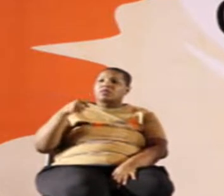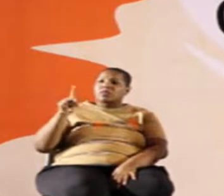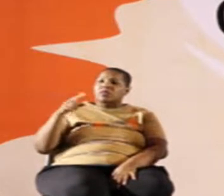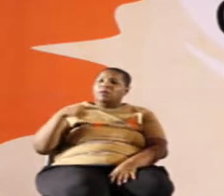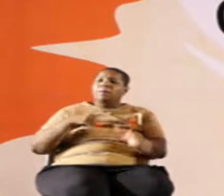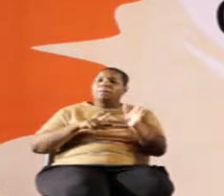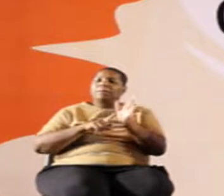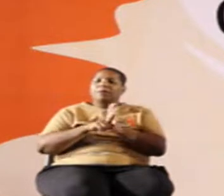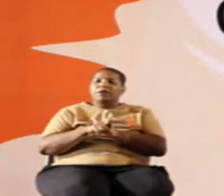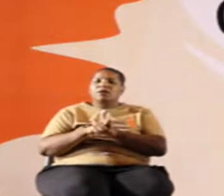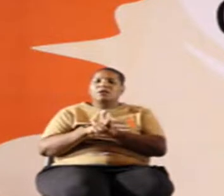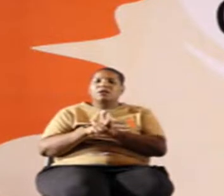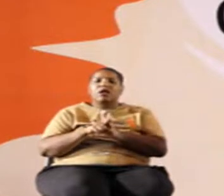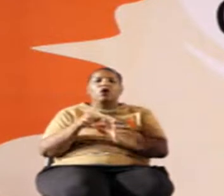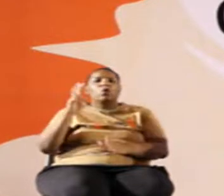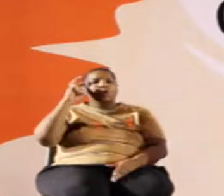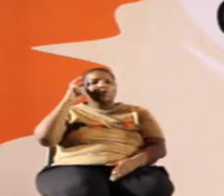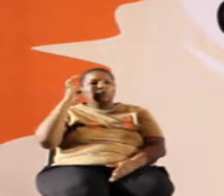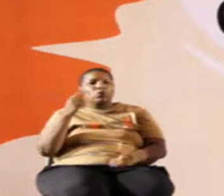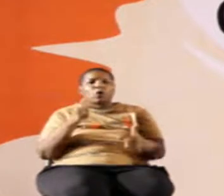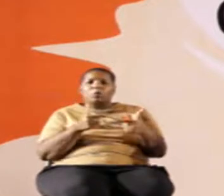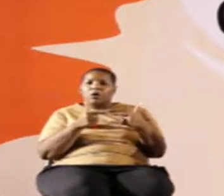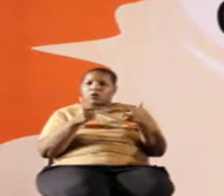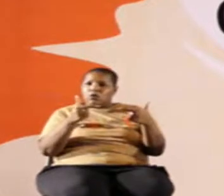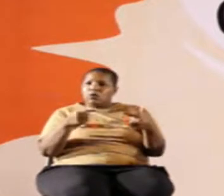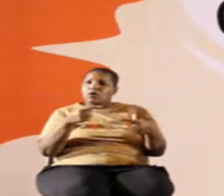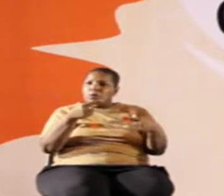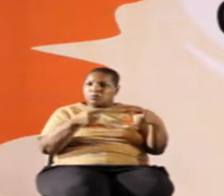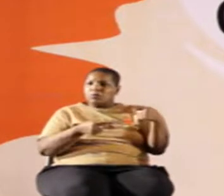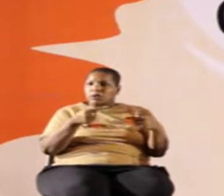da cultura para a luta política, né?